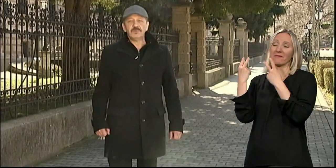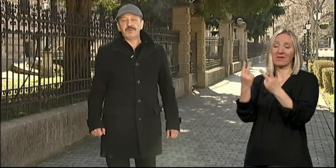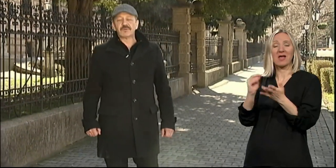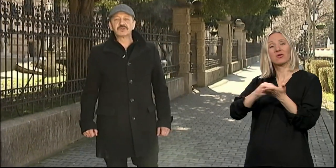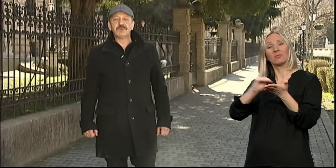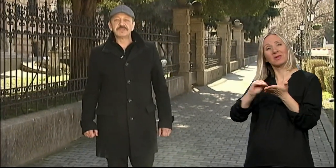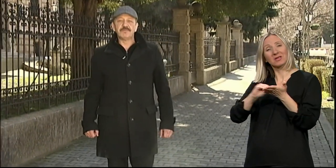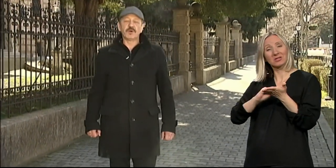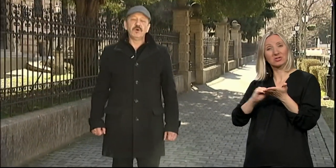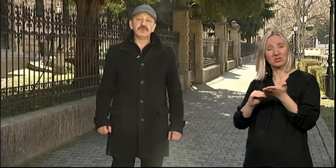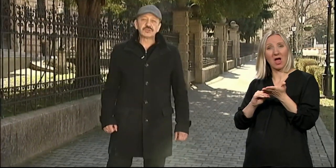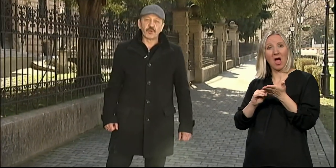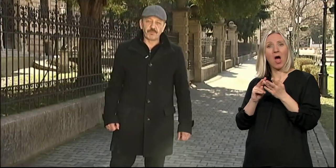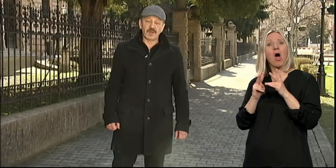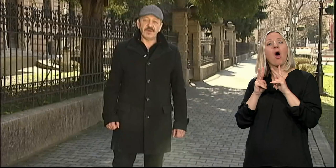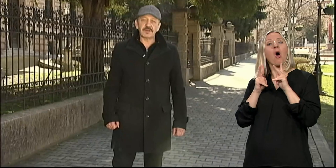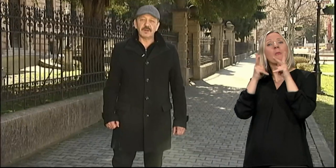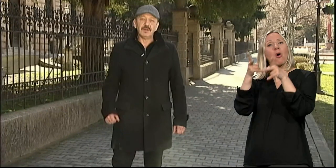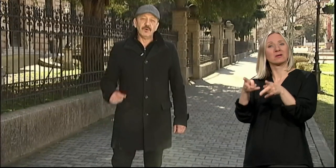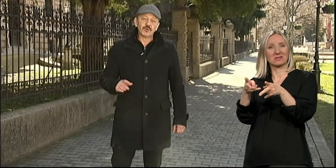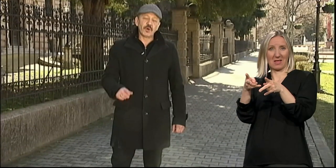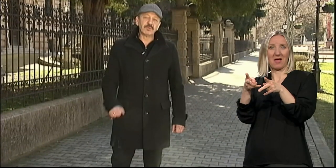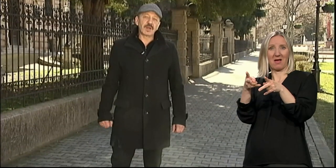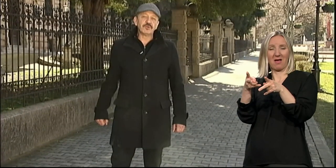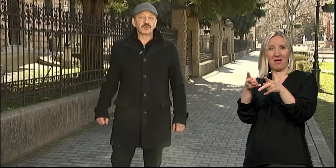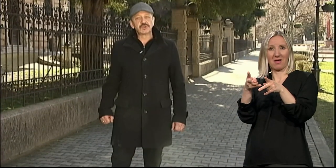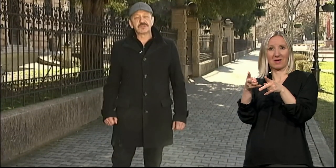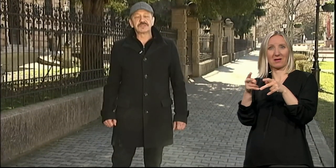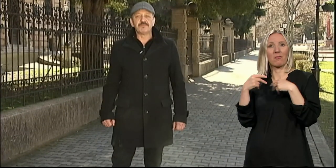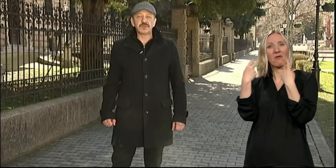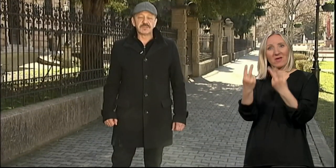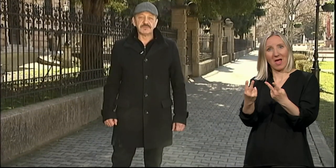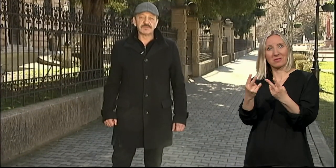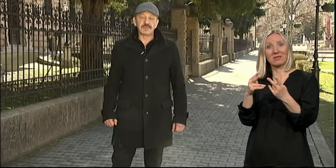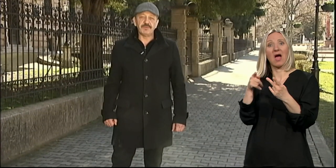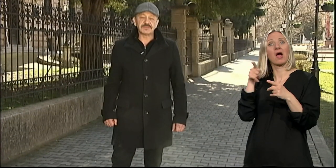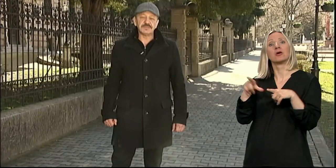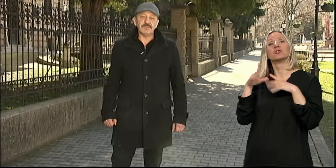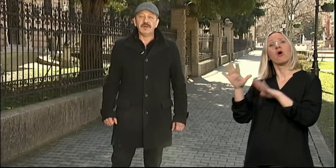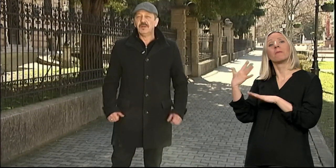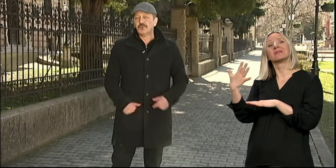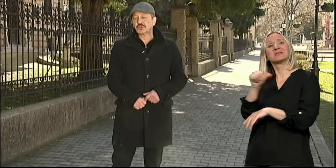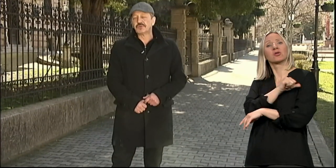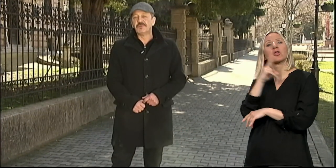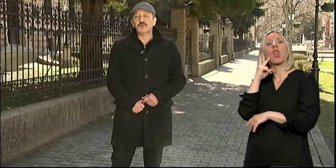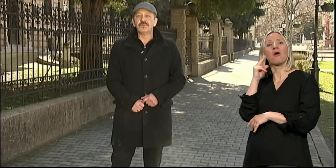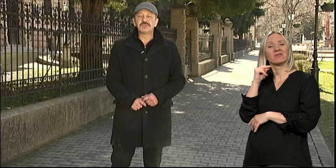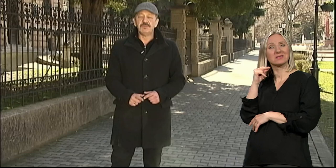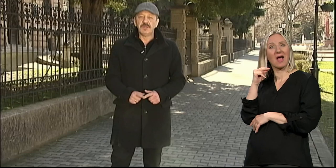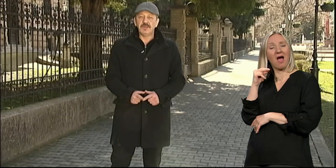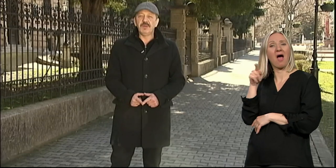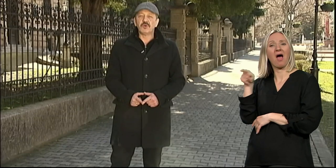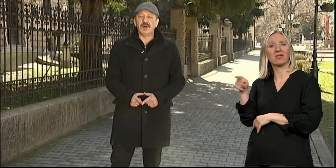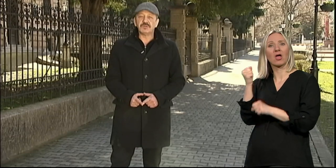Sadu, Pero Zubac je proveo više od pola veka. U tom gradu družio se sa poznatim srpskim pesnicima, Duškom